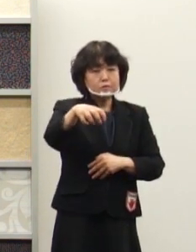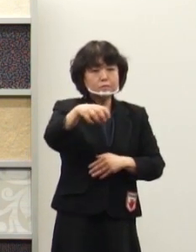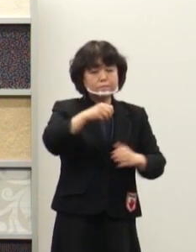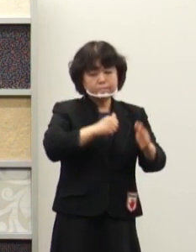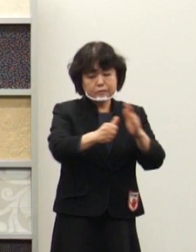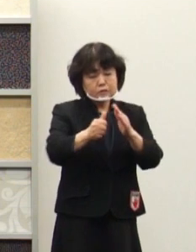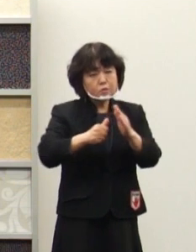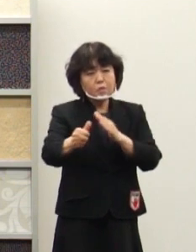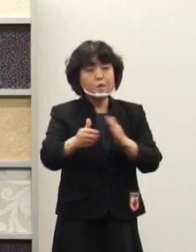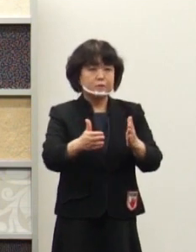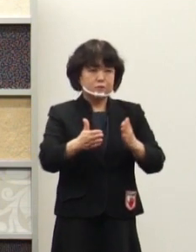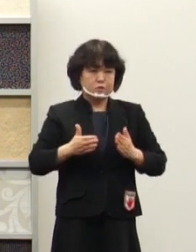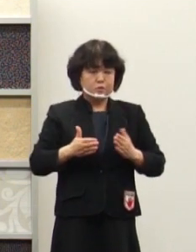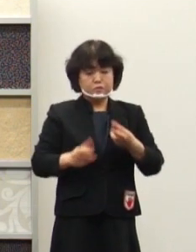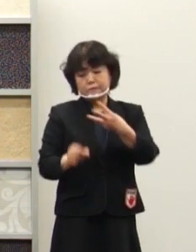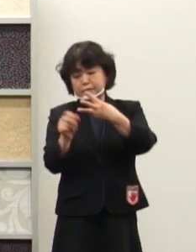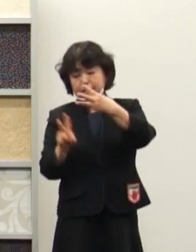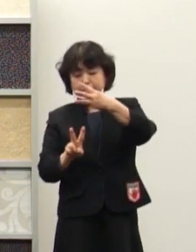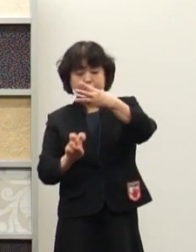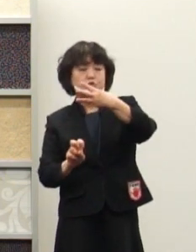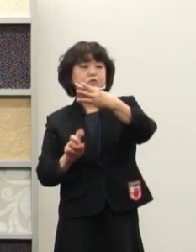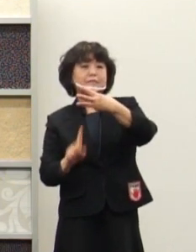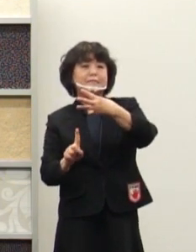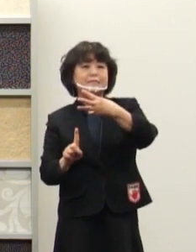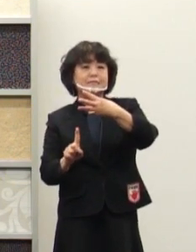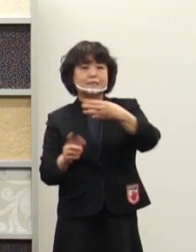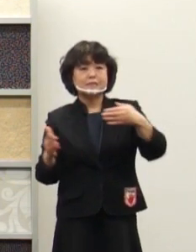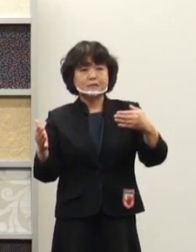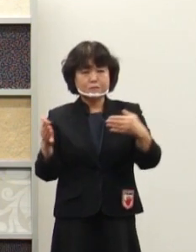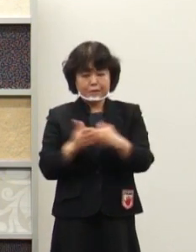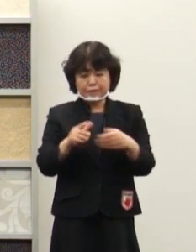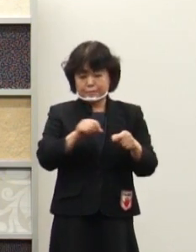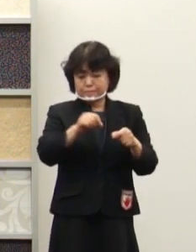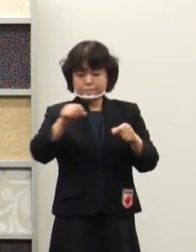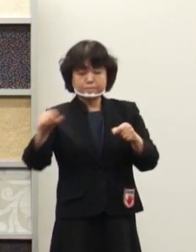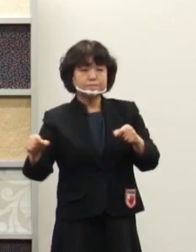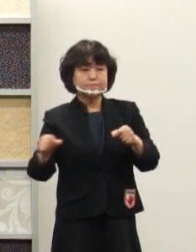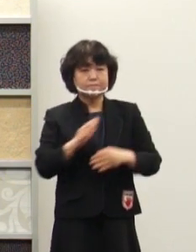ましては21日まで延長したいと思います。